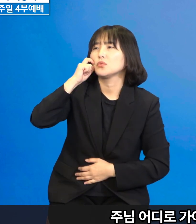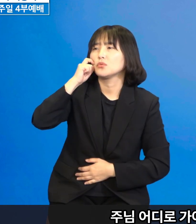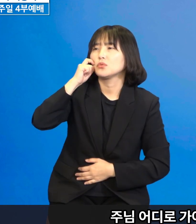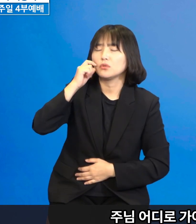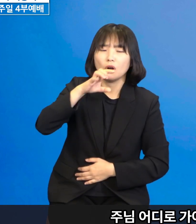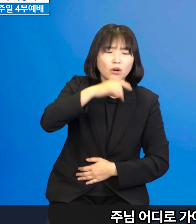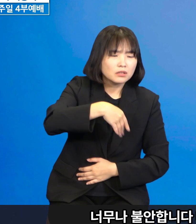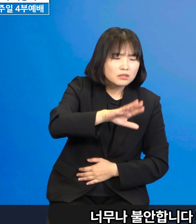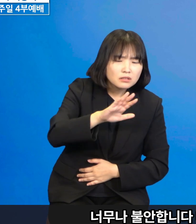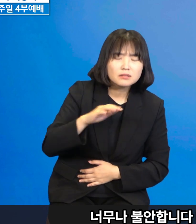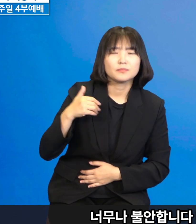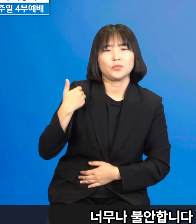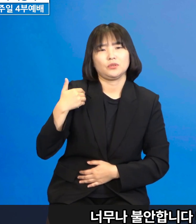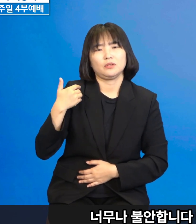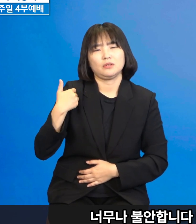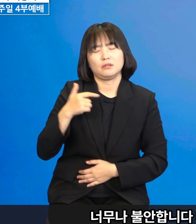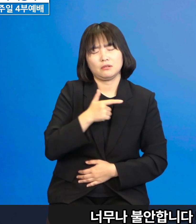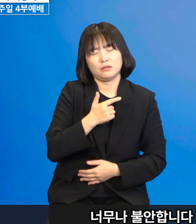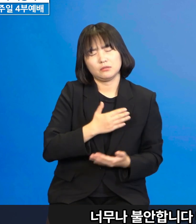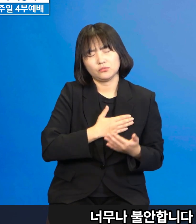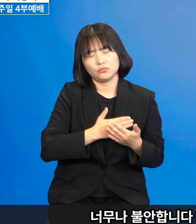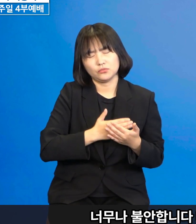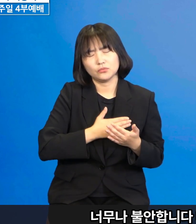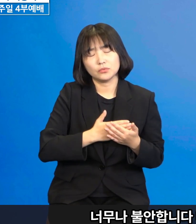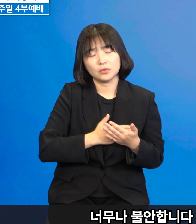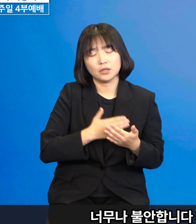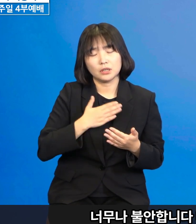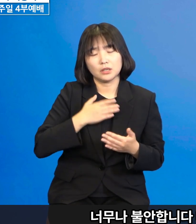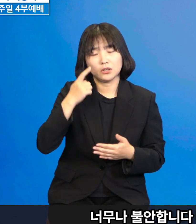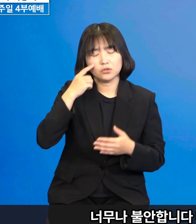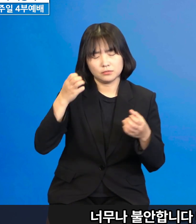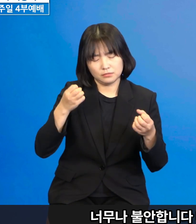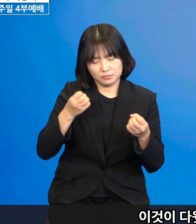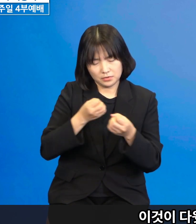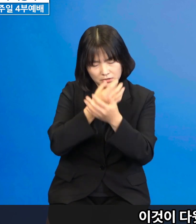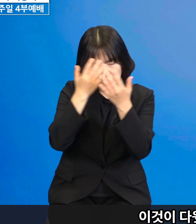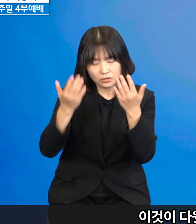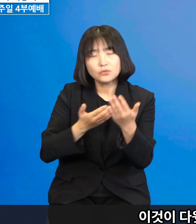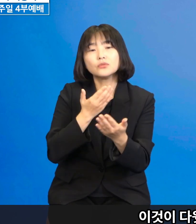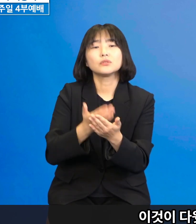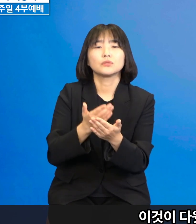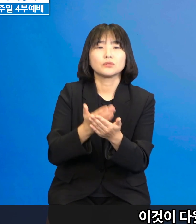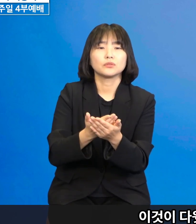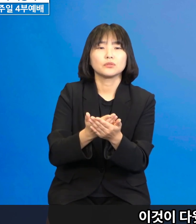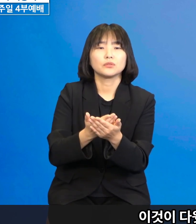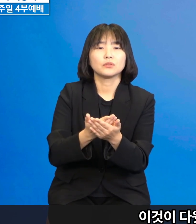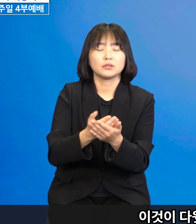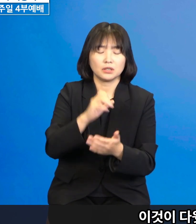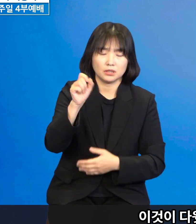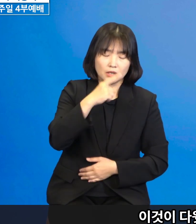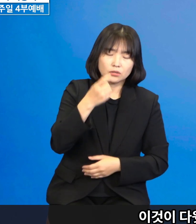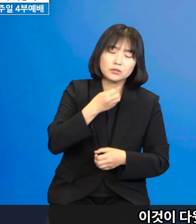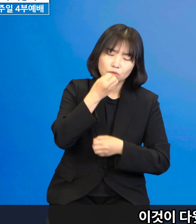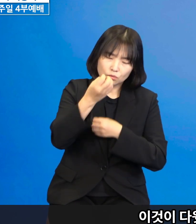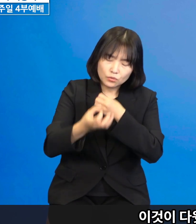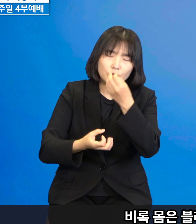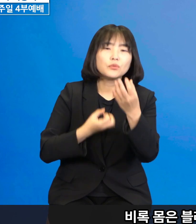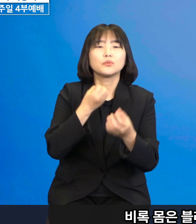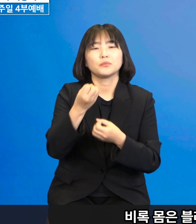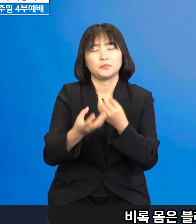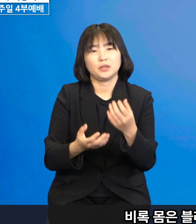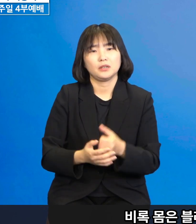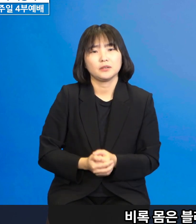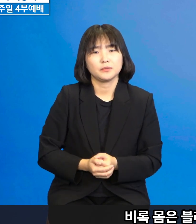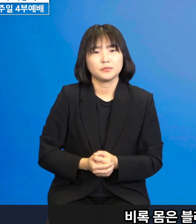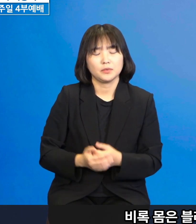할지 모르겠습니다. 너무나 불안합니다. 나의 눈을 밝혀 주십시오. 이것이 다윗의 고백이에요.